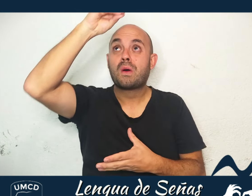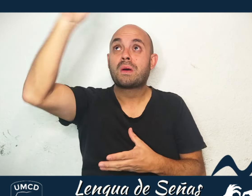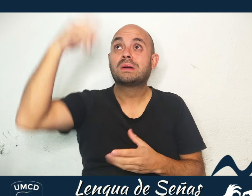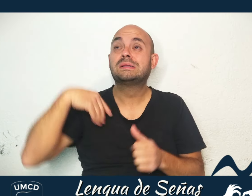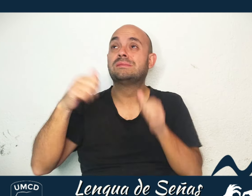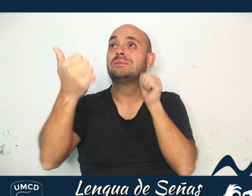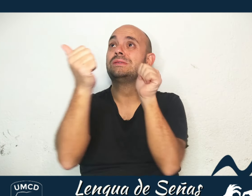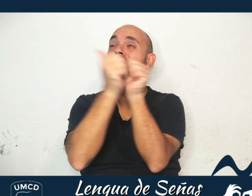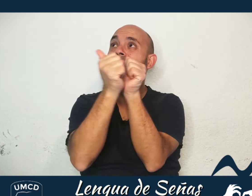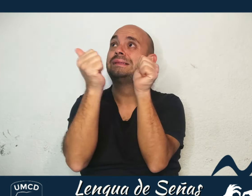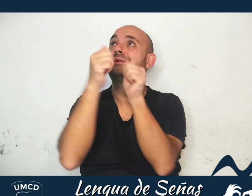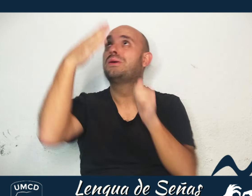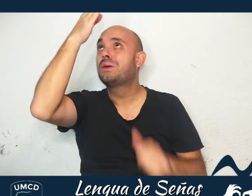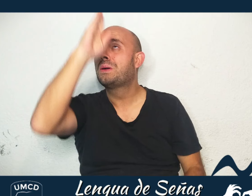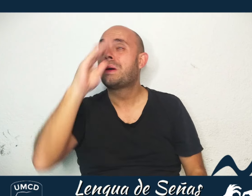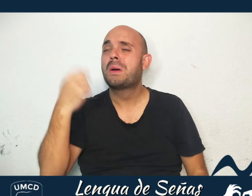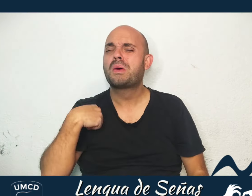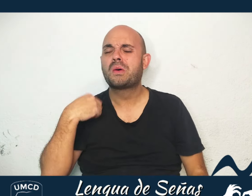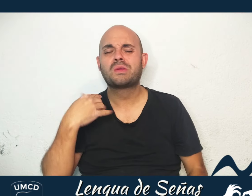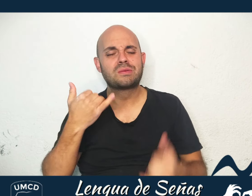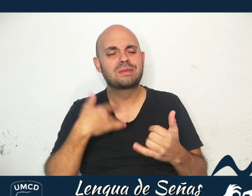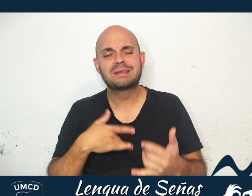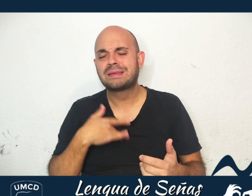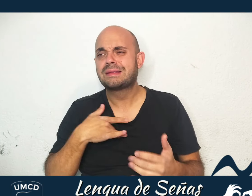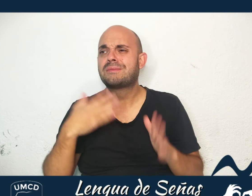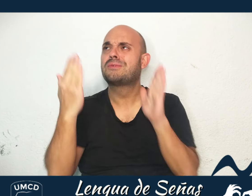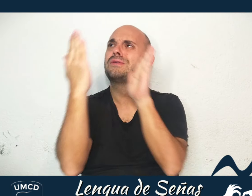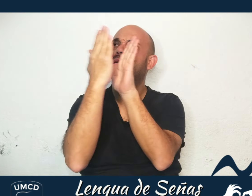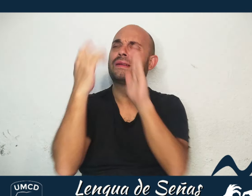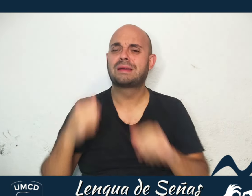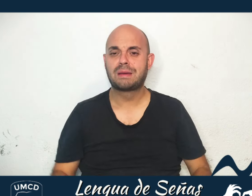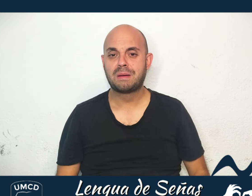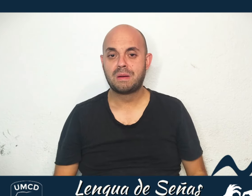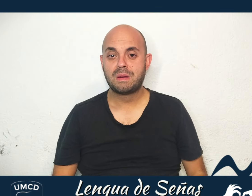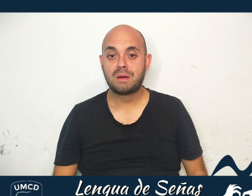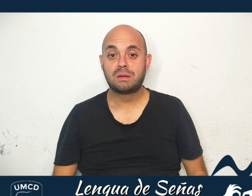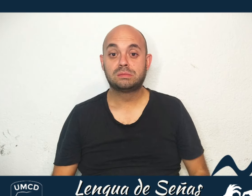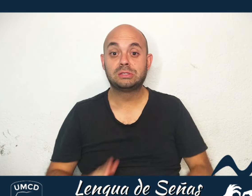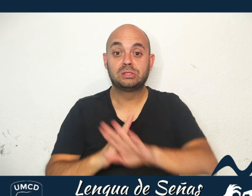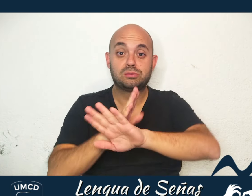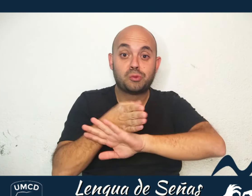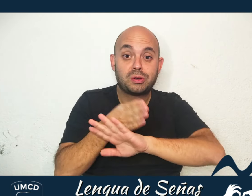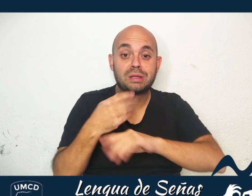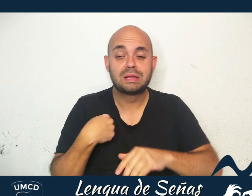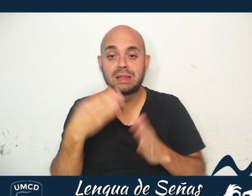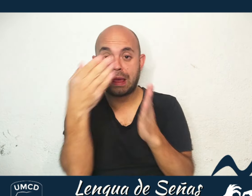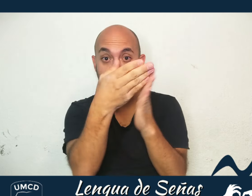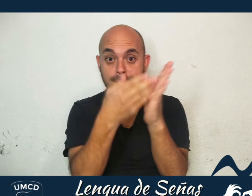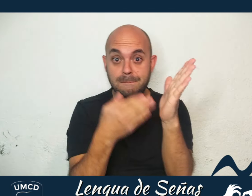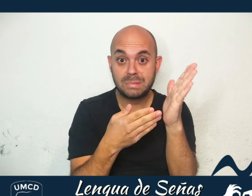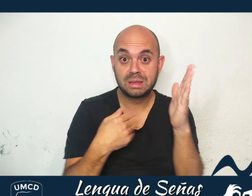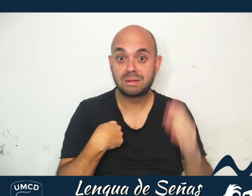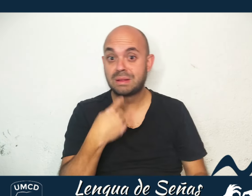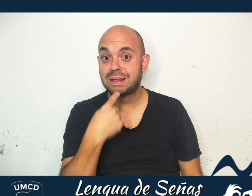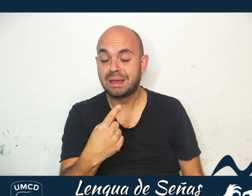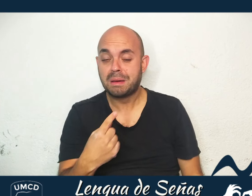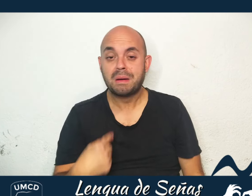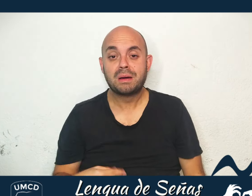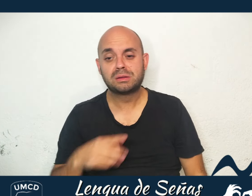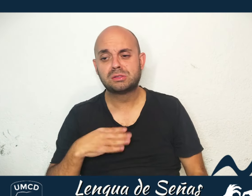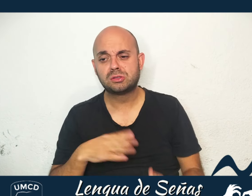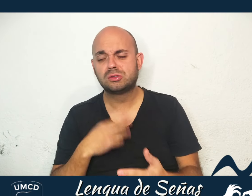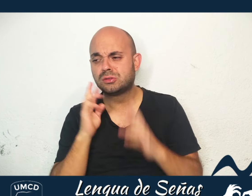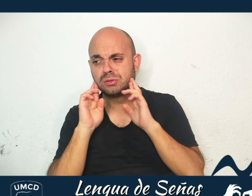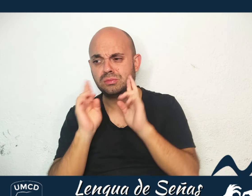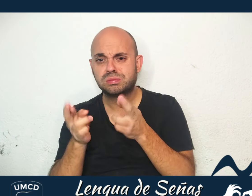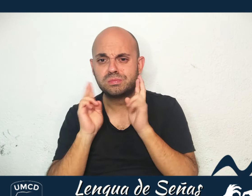moramos? ¿Dónde está la morada del Señor? La Biblia, igual, nuevamente nos da ciertas